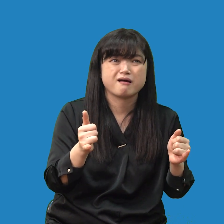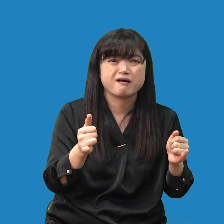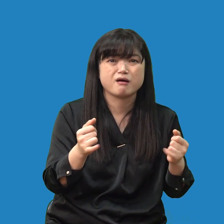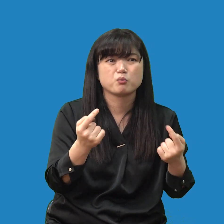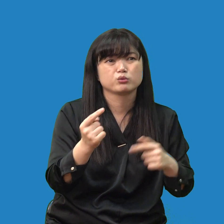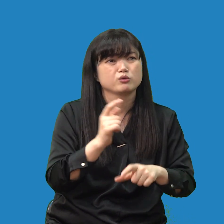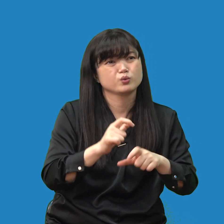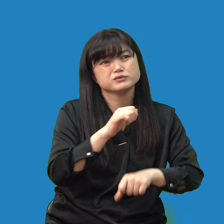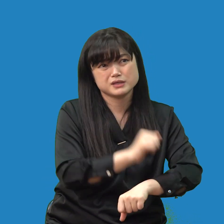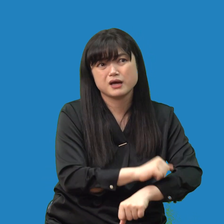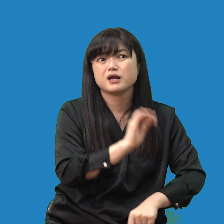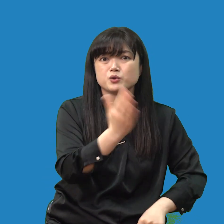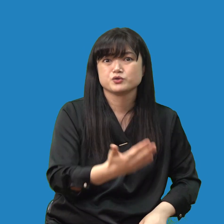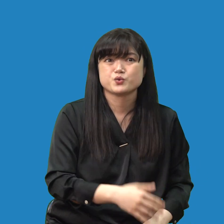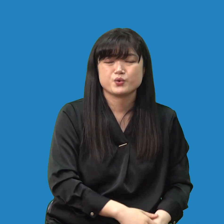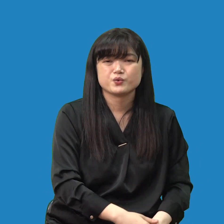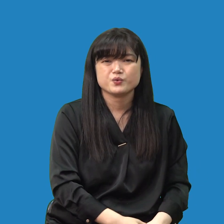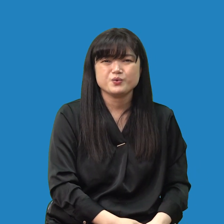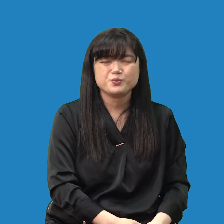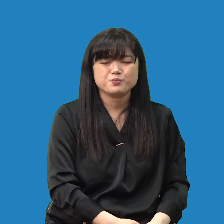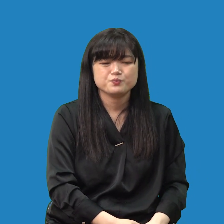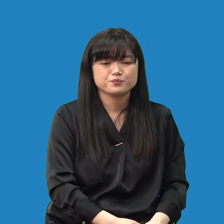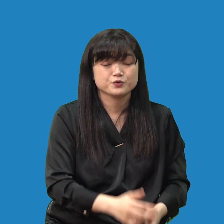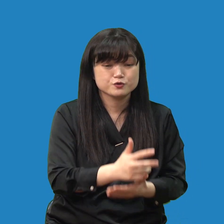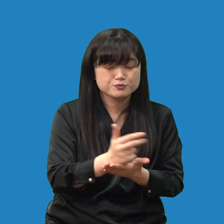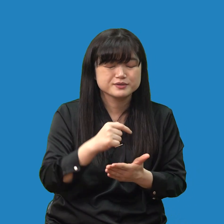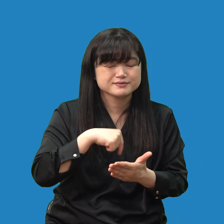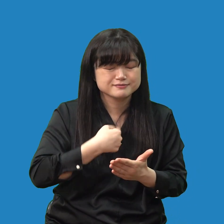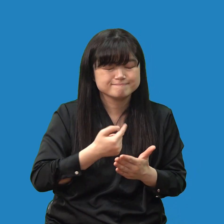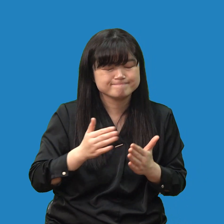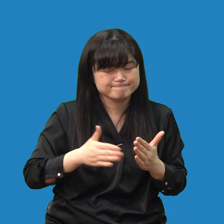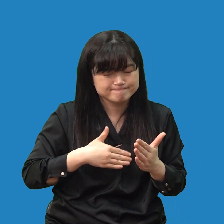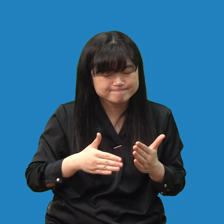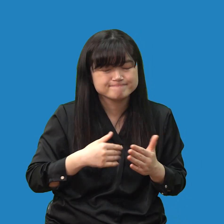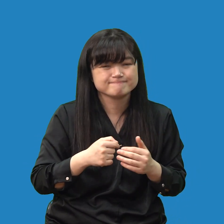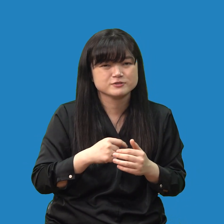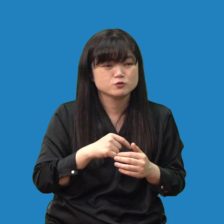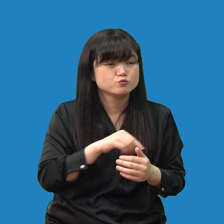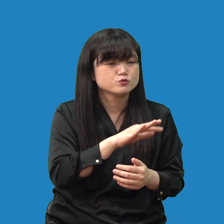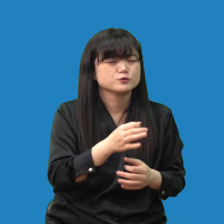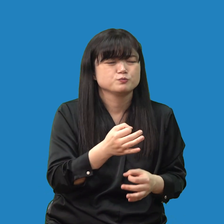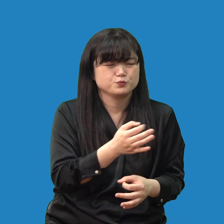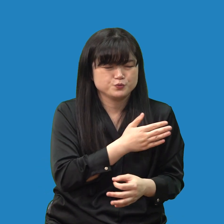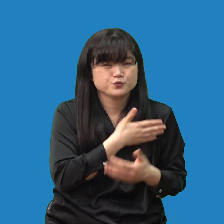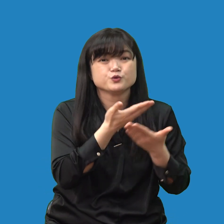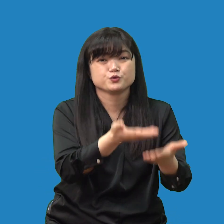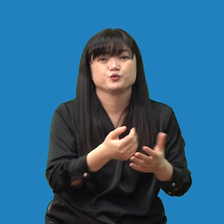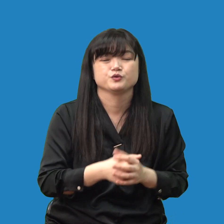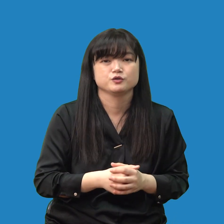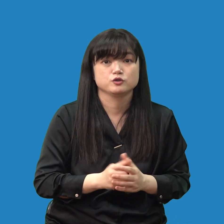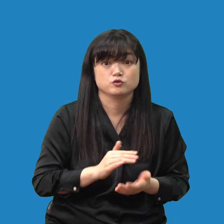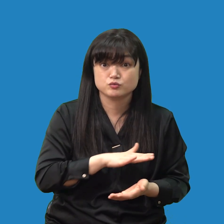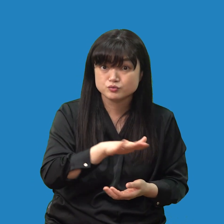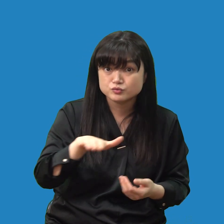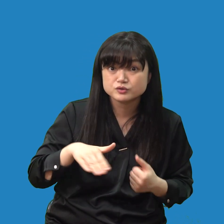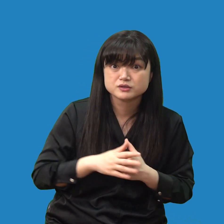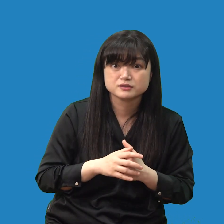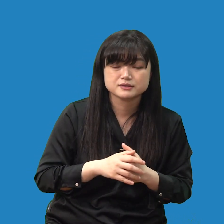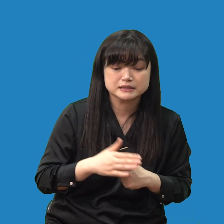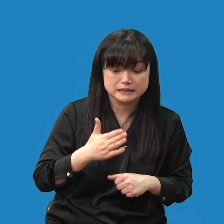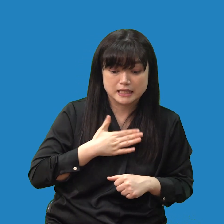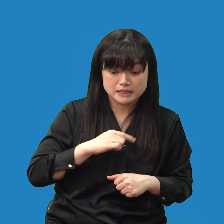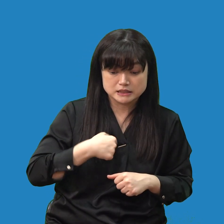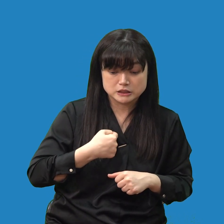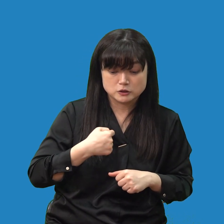더 잘해야 되겠죠. 우리 주님께서 자기를 비우심으로 우리를 부유하게 하셨습니다. 우리도